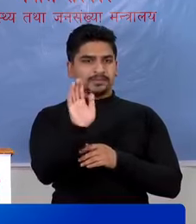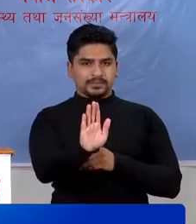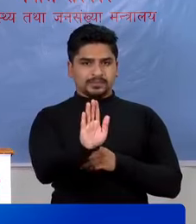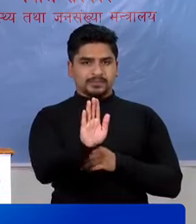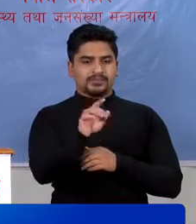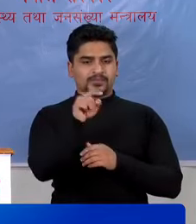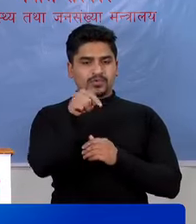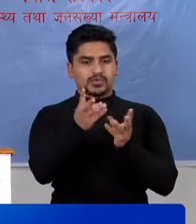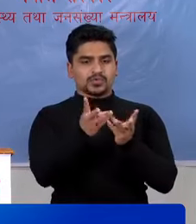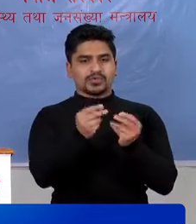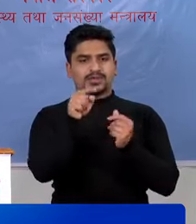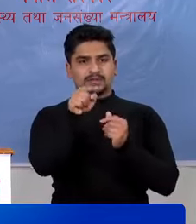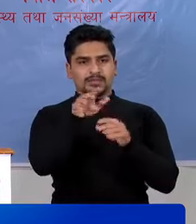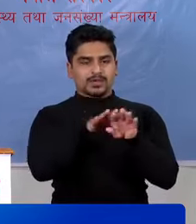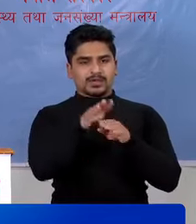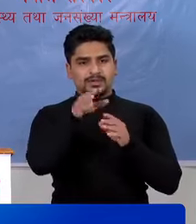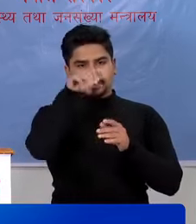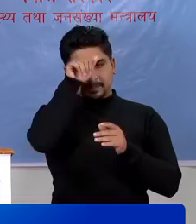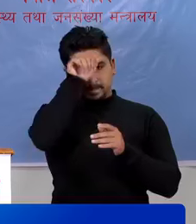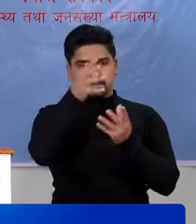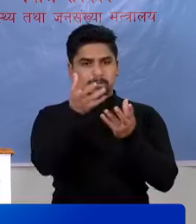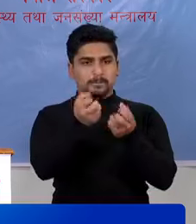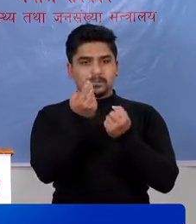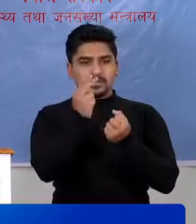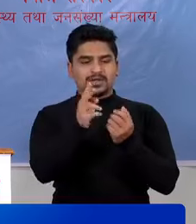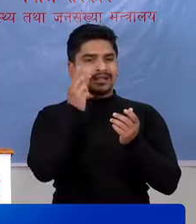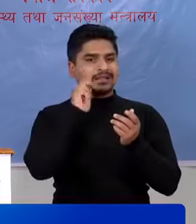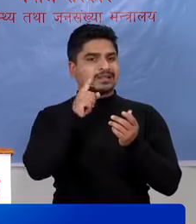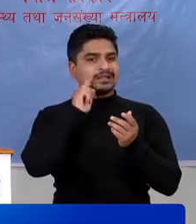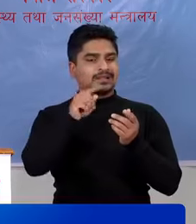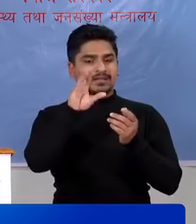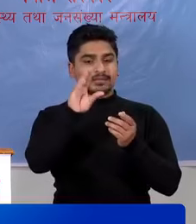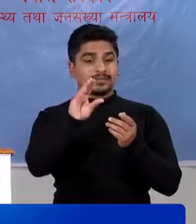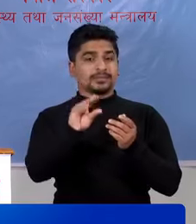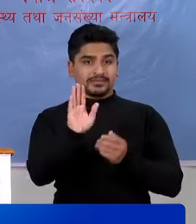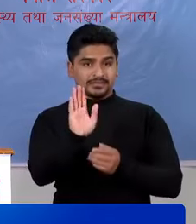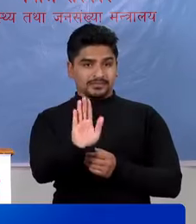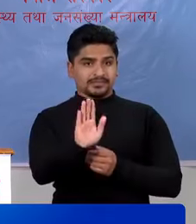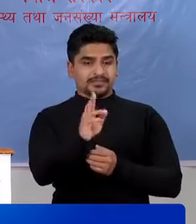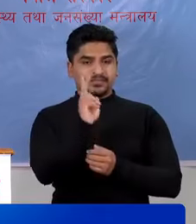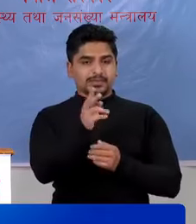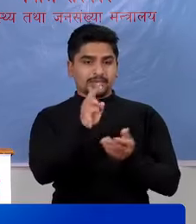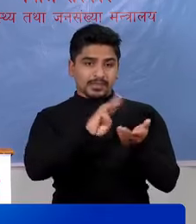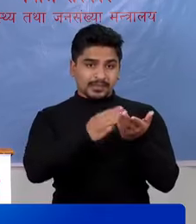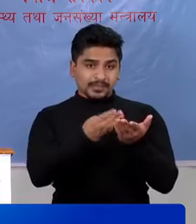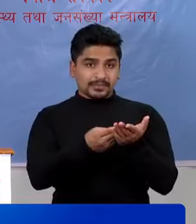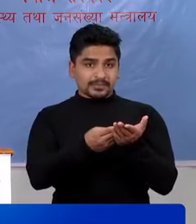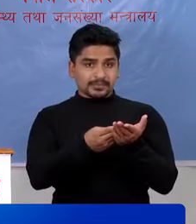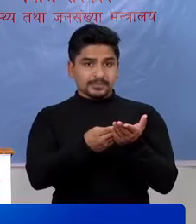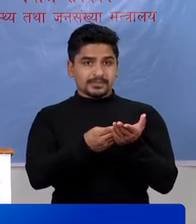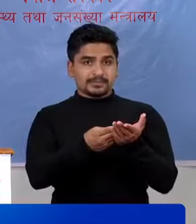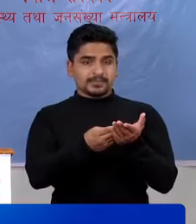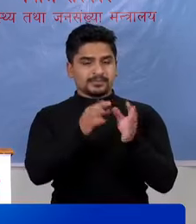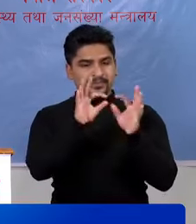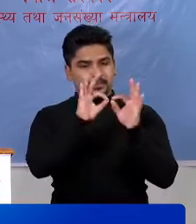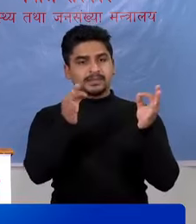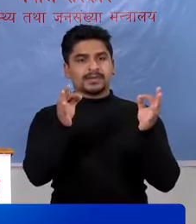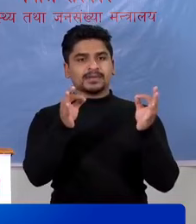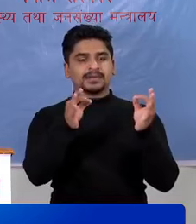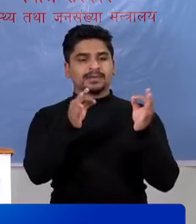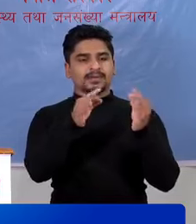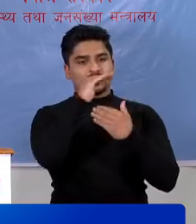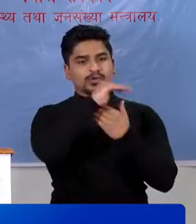छबुआ यह संख्या यहां आरू ले नोटिस करनू भाग होला दिन परते दिन घटी रहेको छबुआ त्यों बन्नुको मतलब बिविन्न